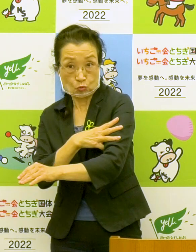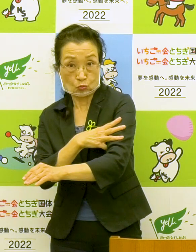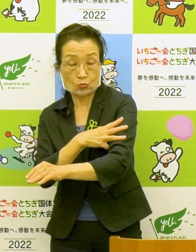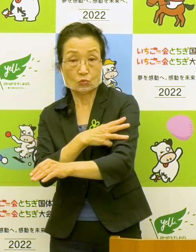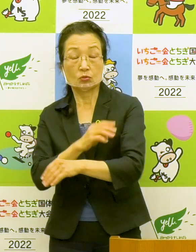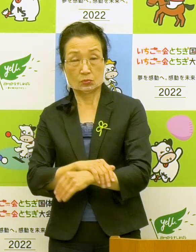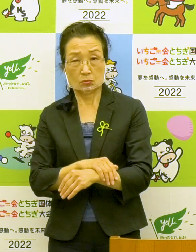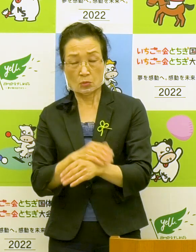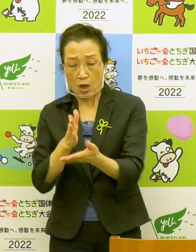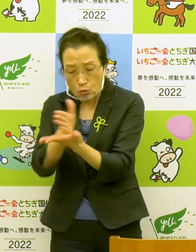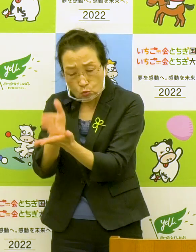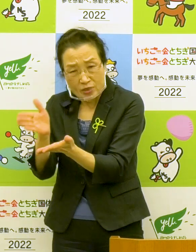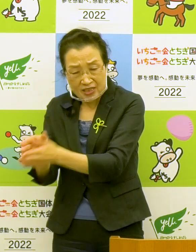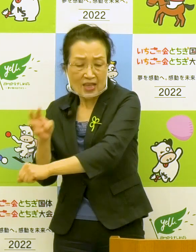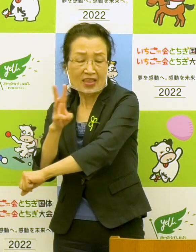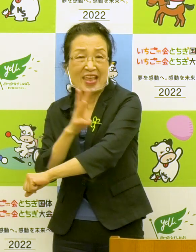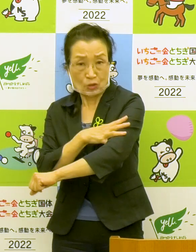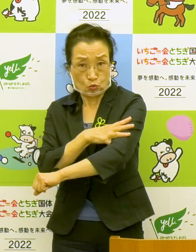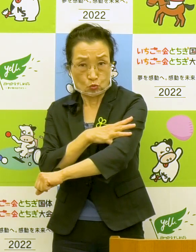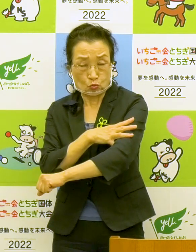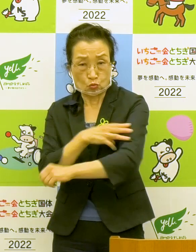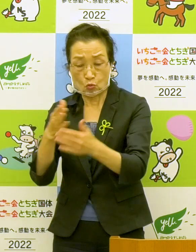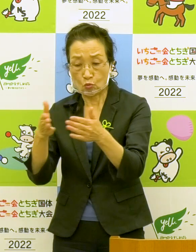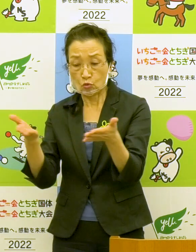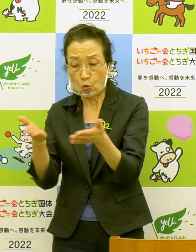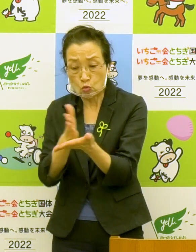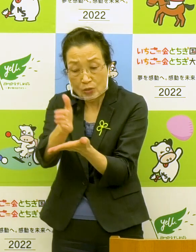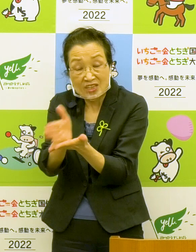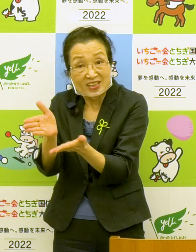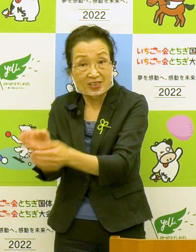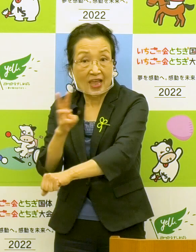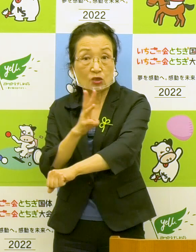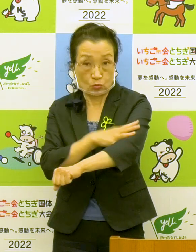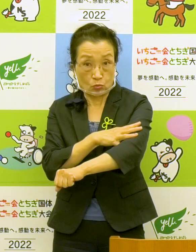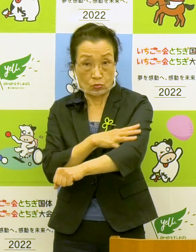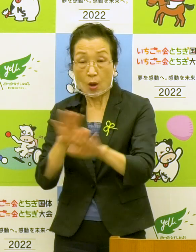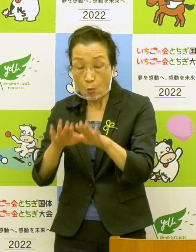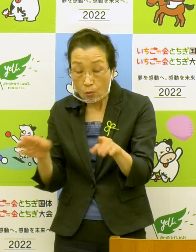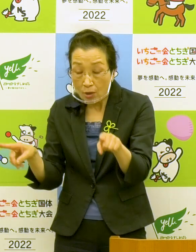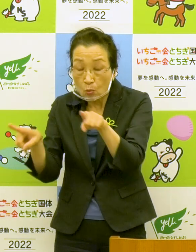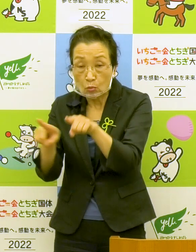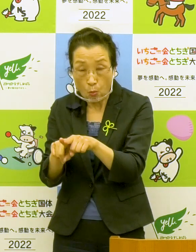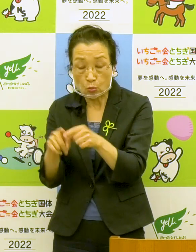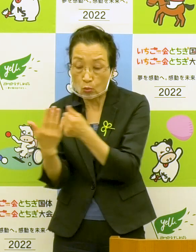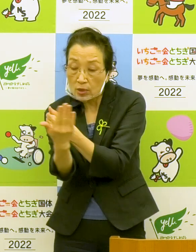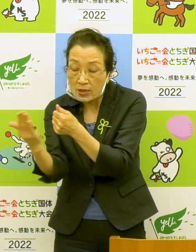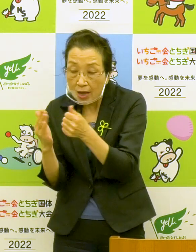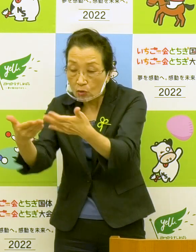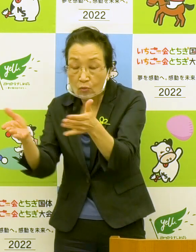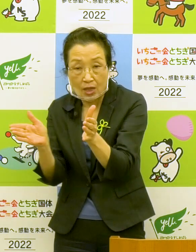から職域接種、職域接種は今回の共同記者会見の団体様だけ